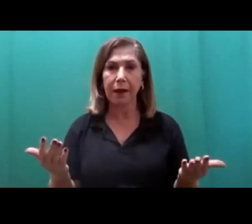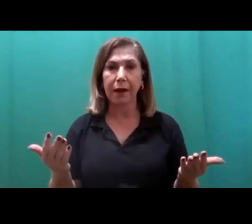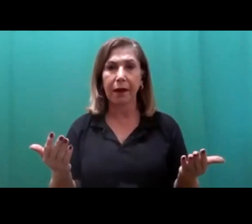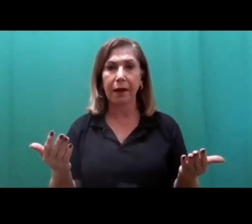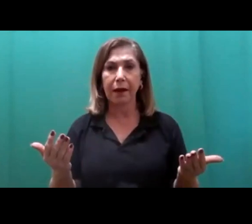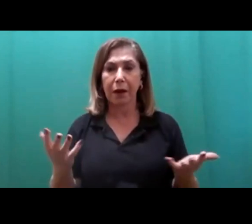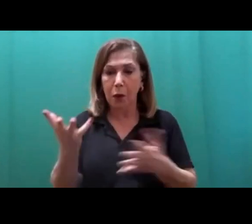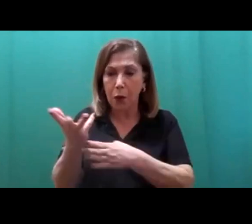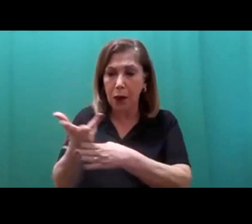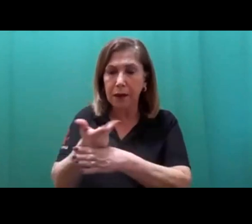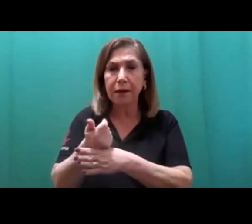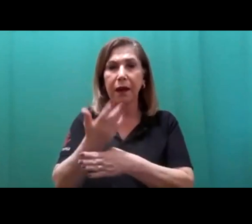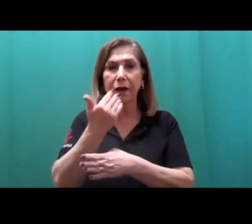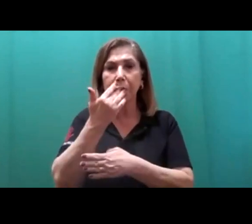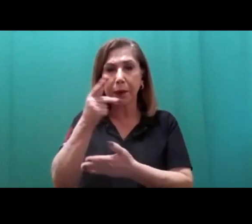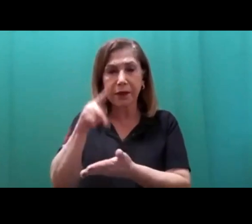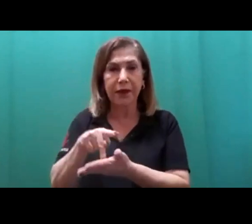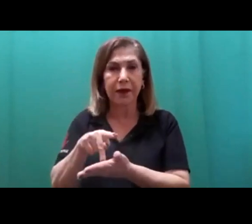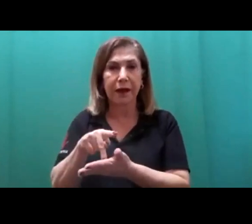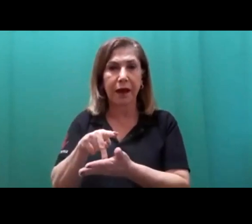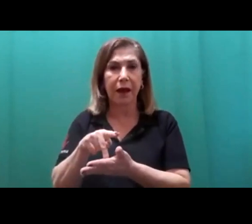da qualidade, da comida de verdade, não o uso do